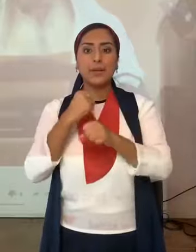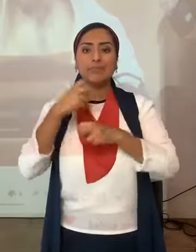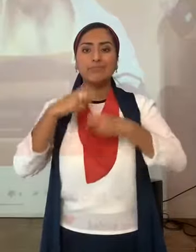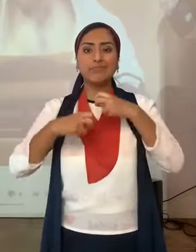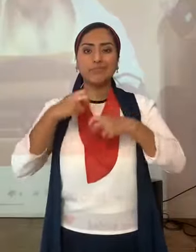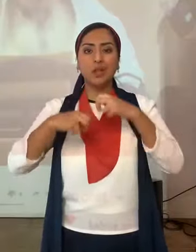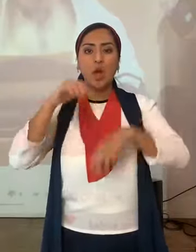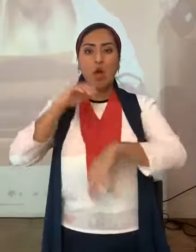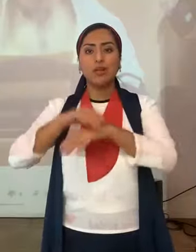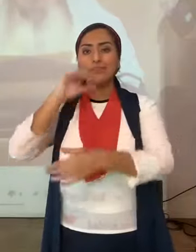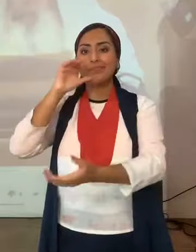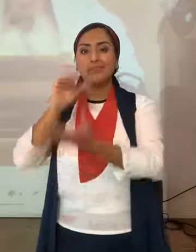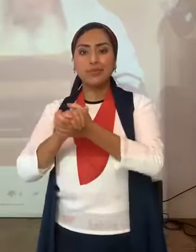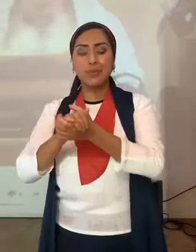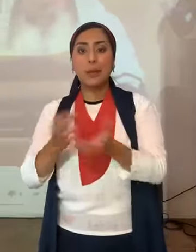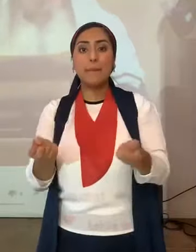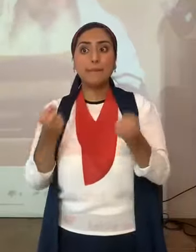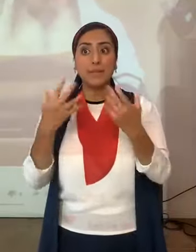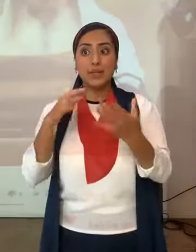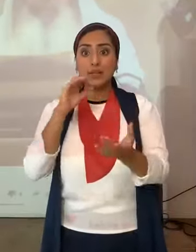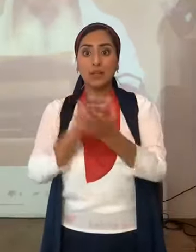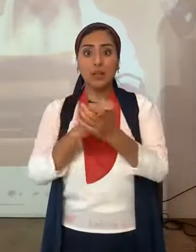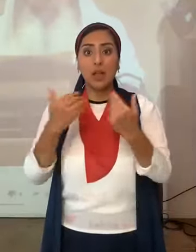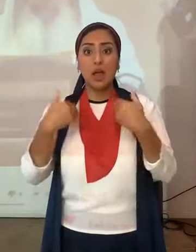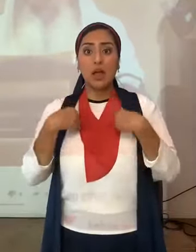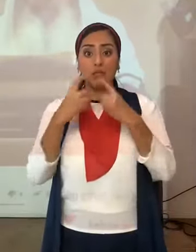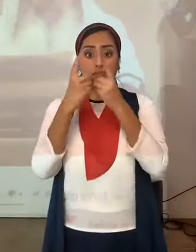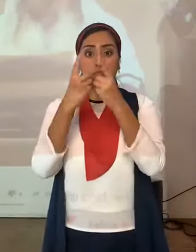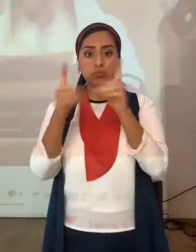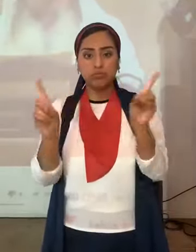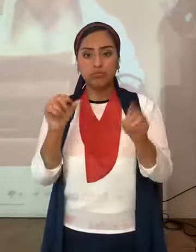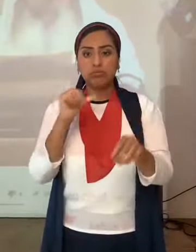en los matrimonios. Muchos matrimonios se han desbaratado, no me refiero a gozo y paz, me refiero a los que no conocen al Eterno, porque no,